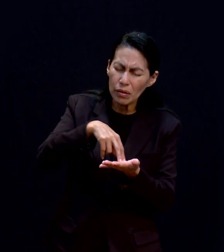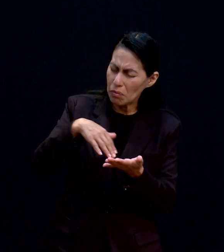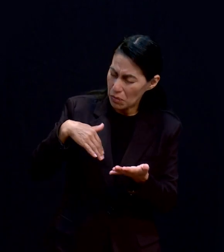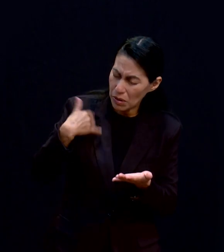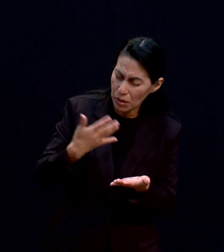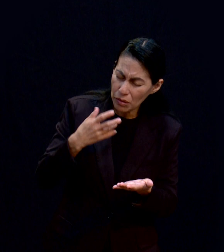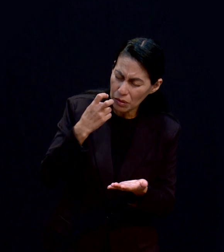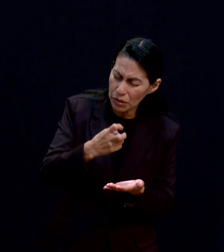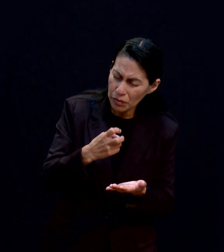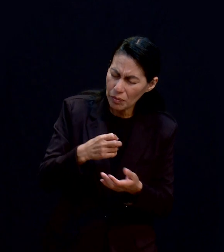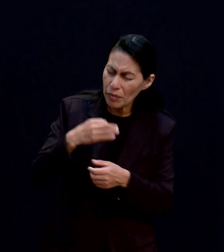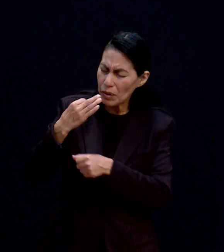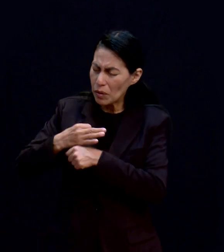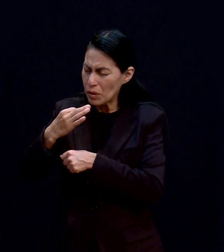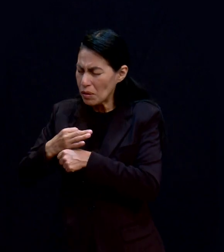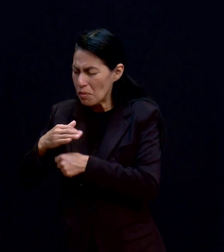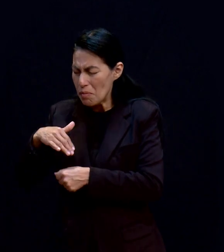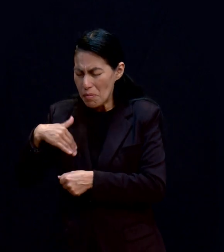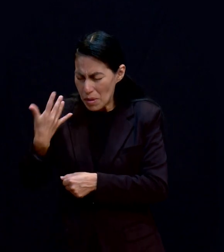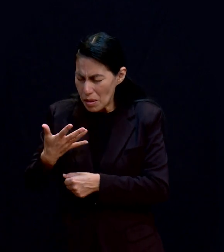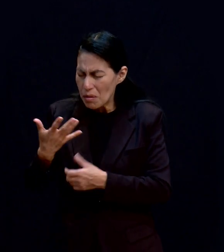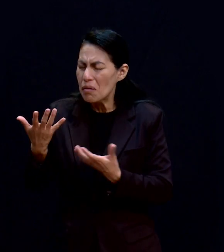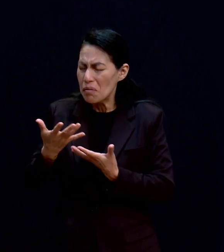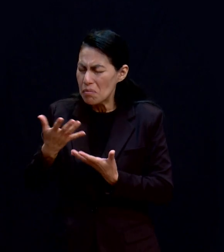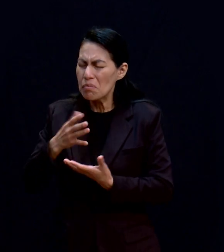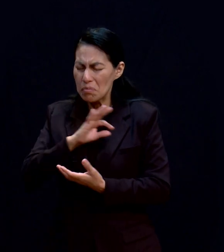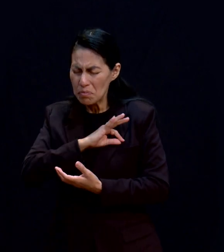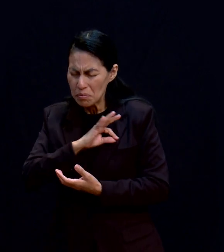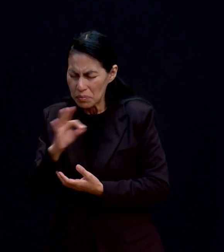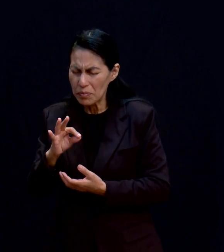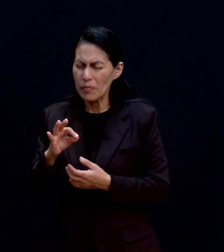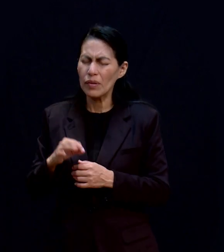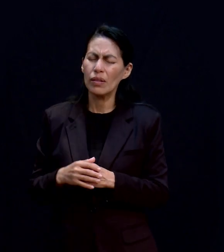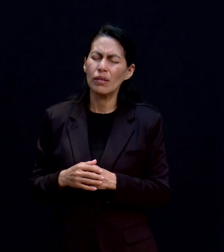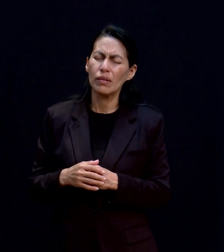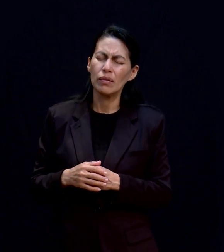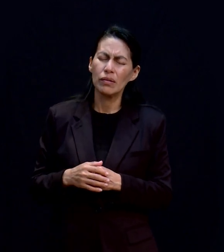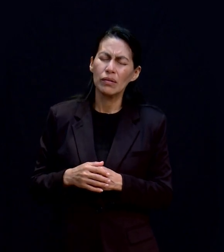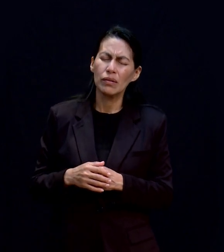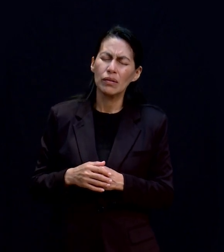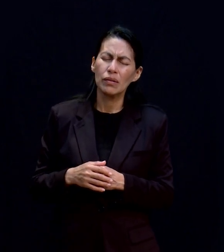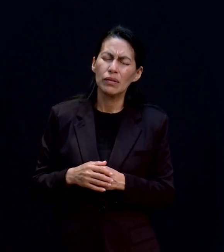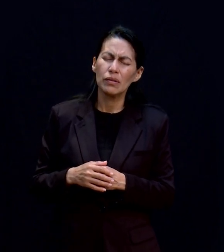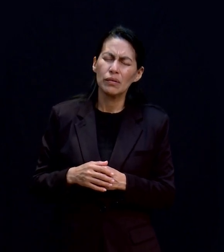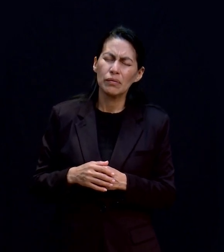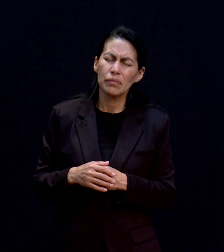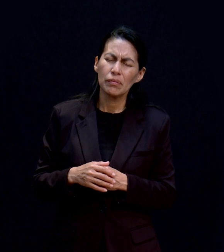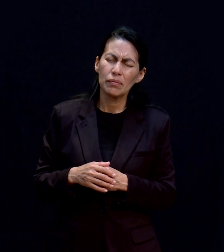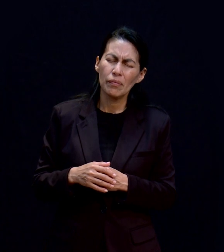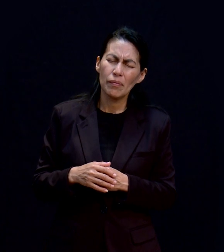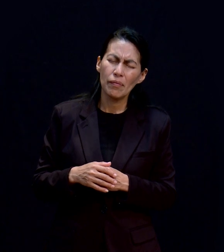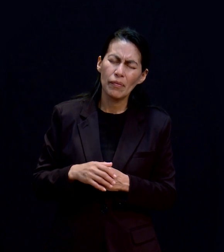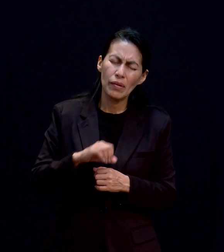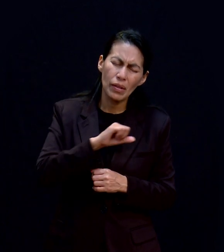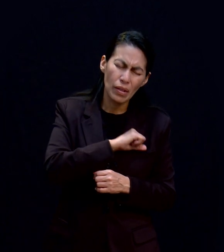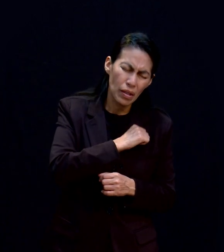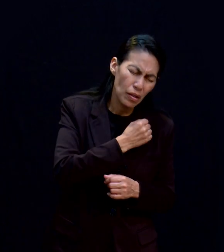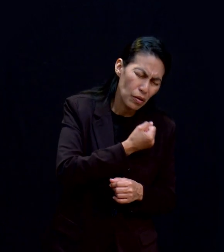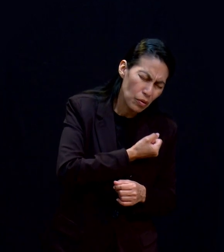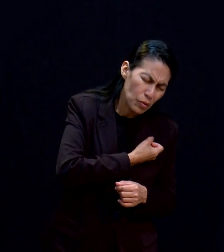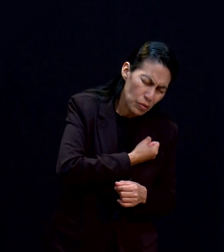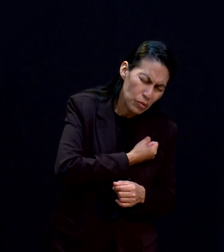eres dios dueño de todo padre que está sobre la salud y sobre la muerte